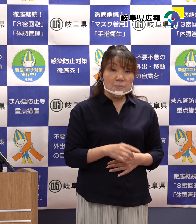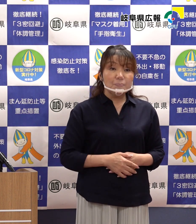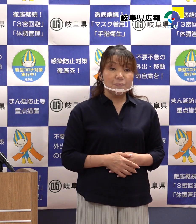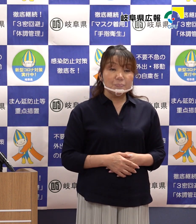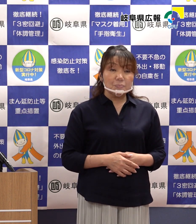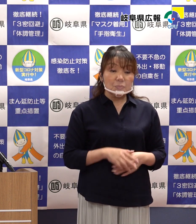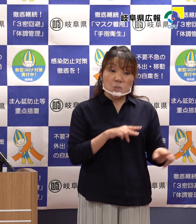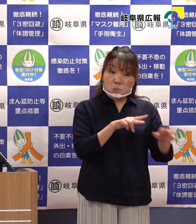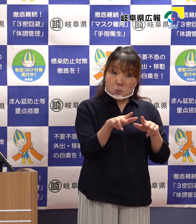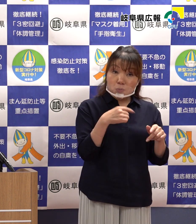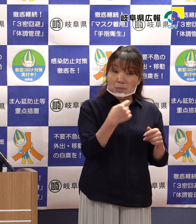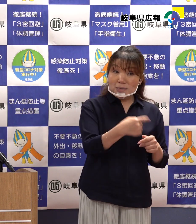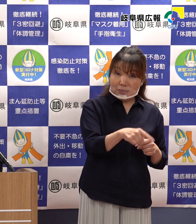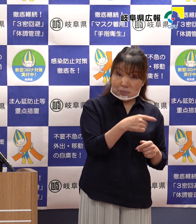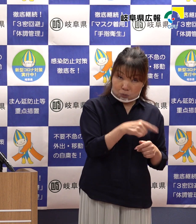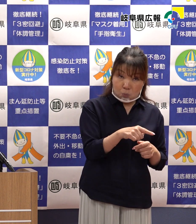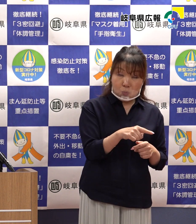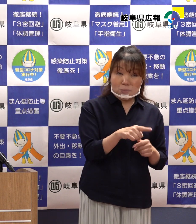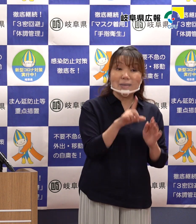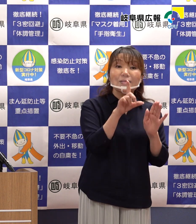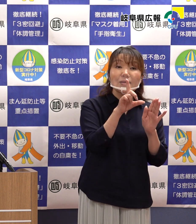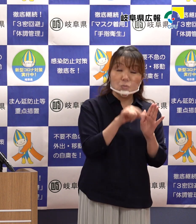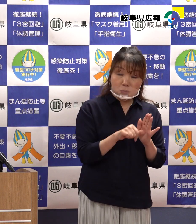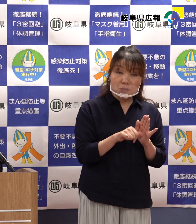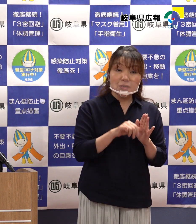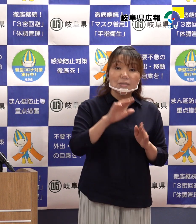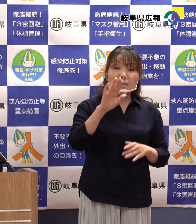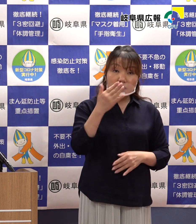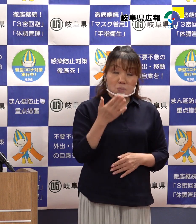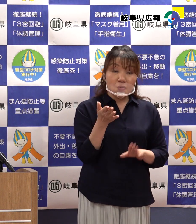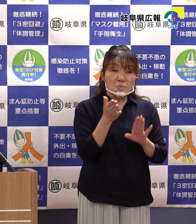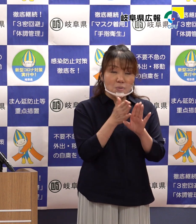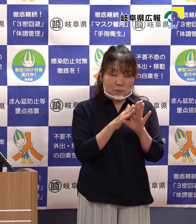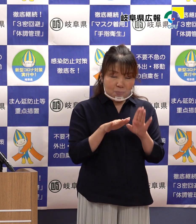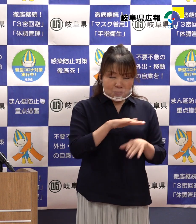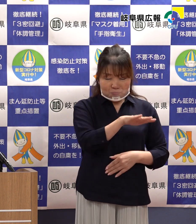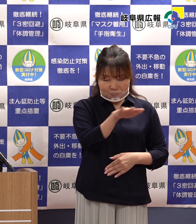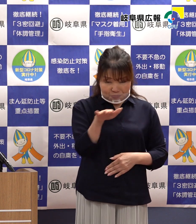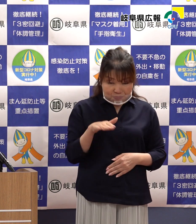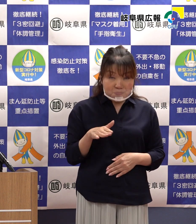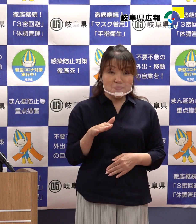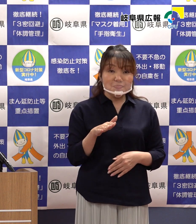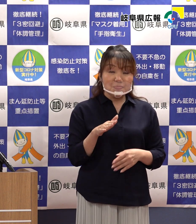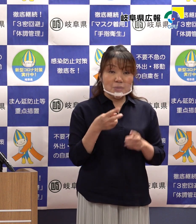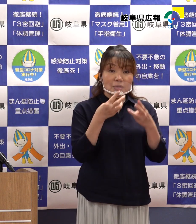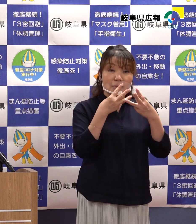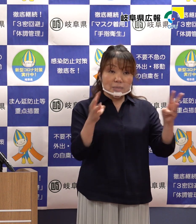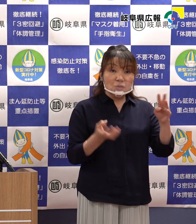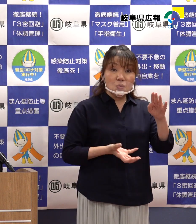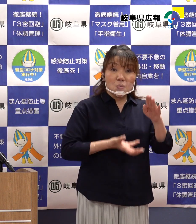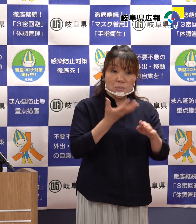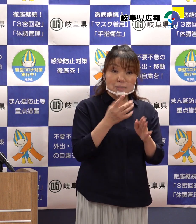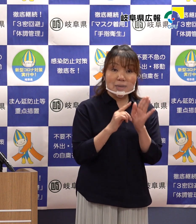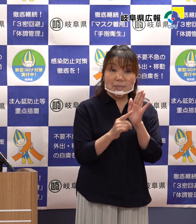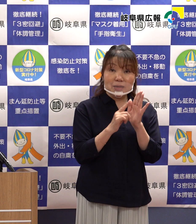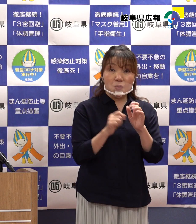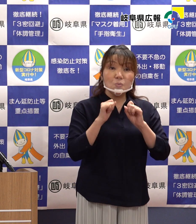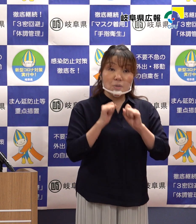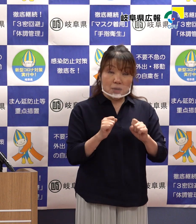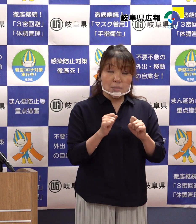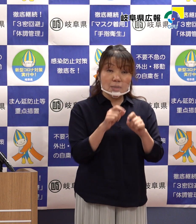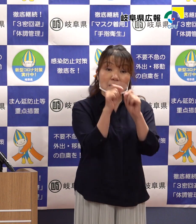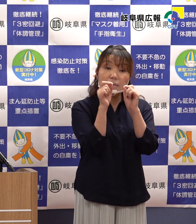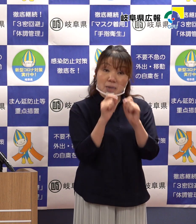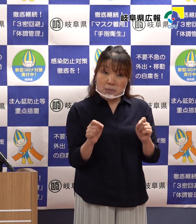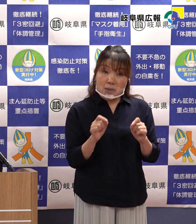行政指導ベースとはいえですよ、県を挙げて、非常事態宣言をやった結果がどうなったかというのは、これ